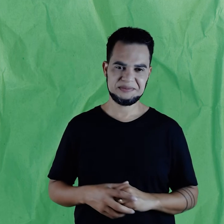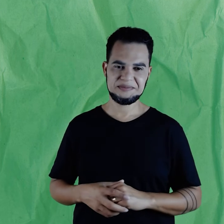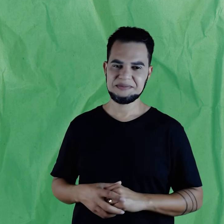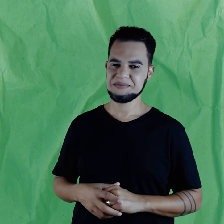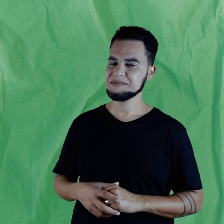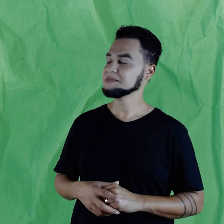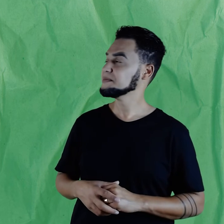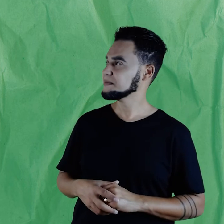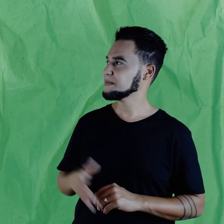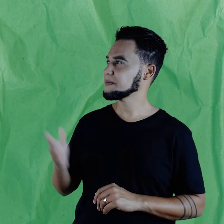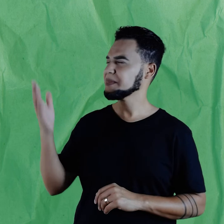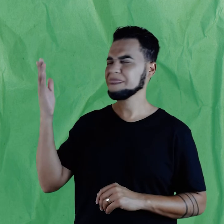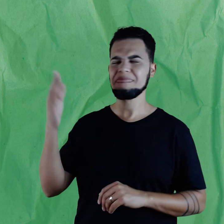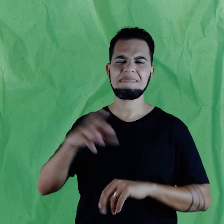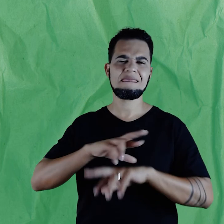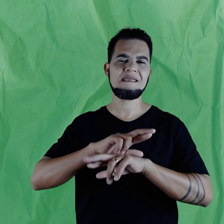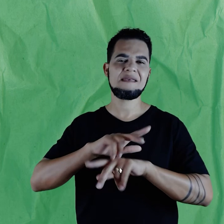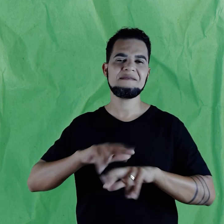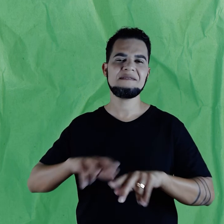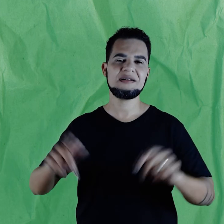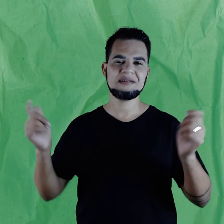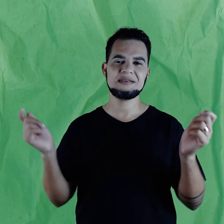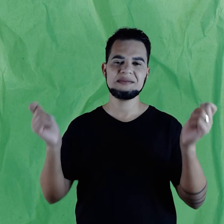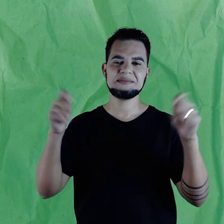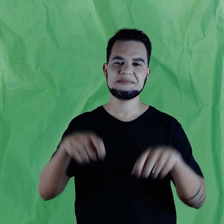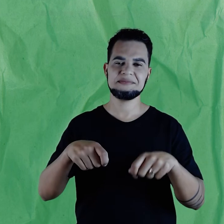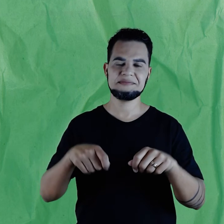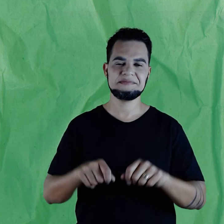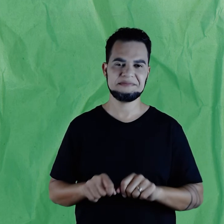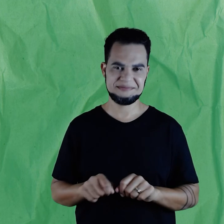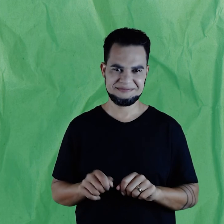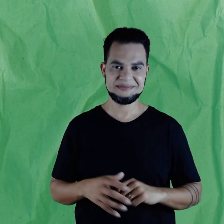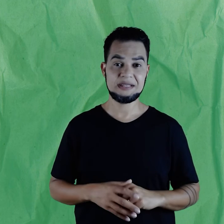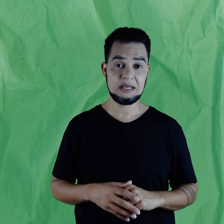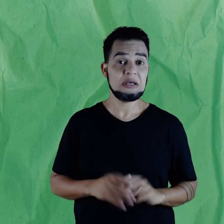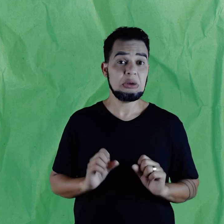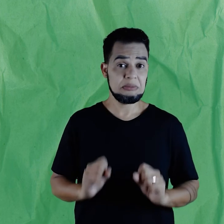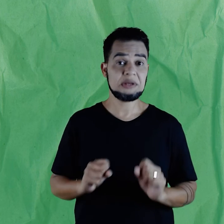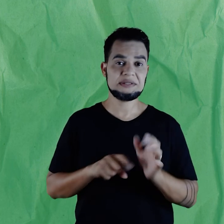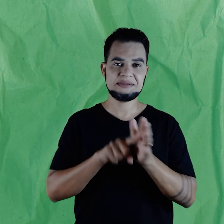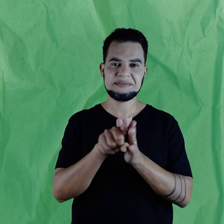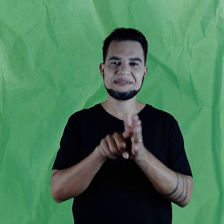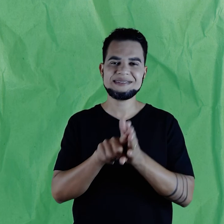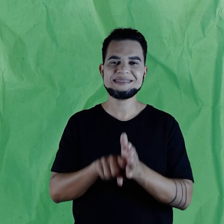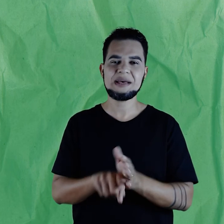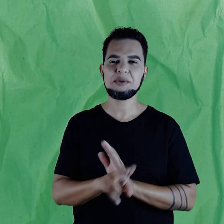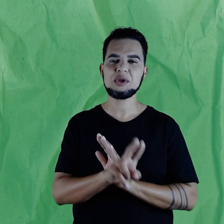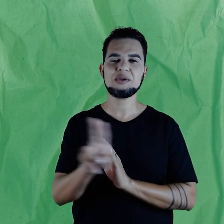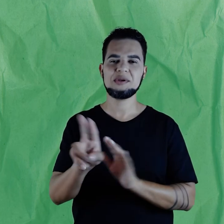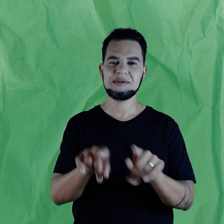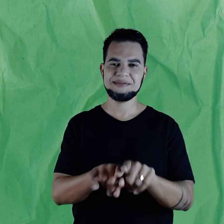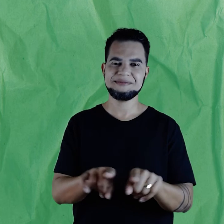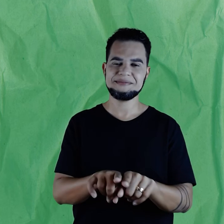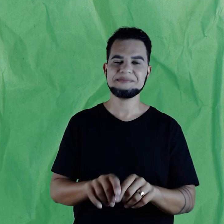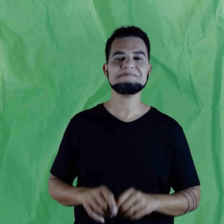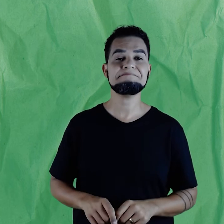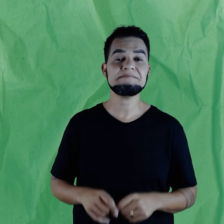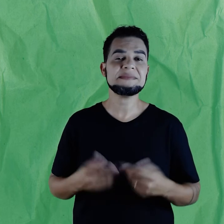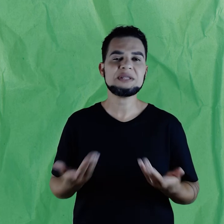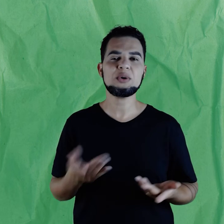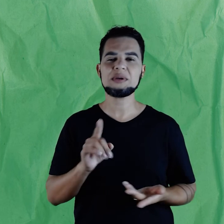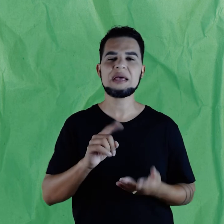Pokémon Shine. Então tem muitas e muitas possibilidades aqui. Posso pesquisar por nome também, né? Então, o